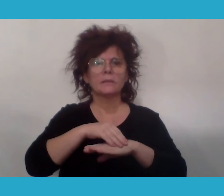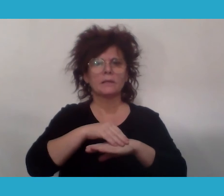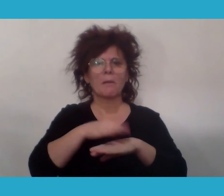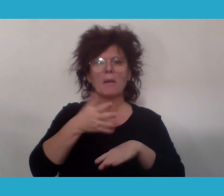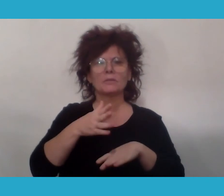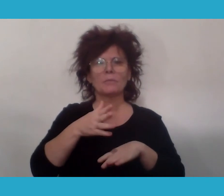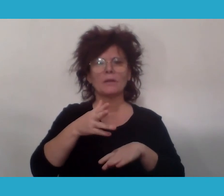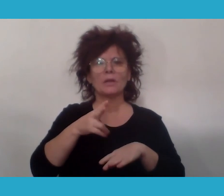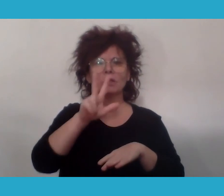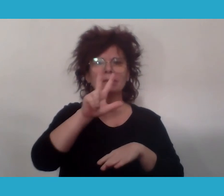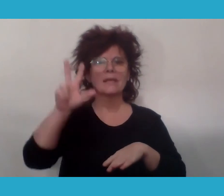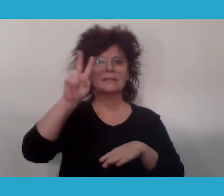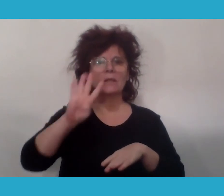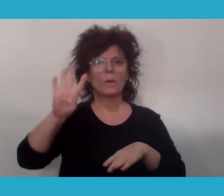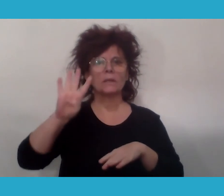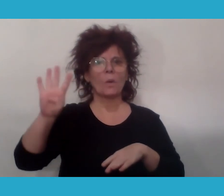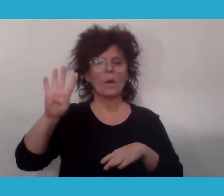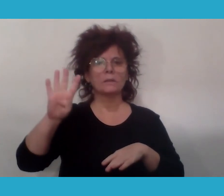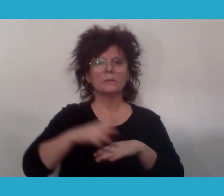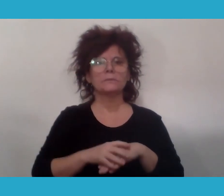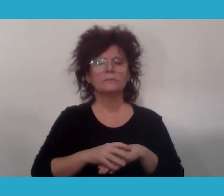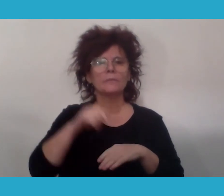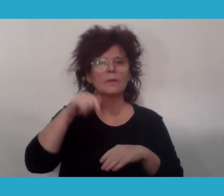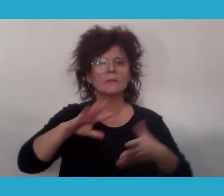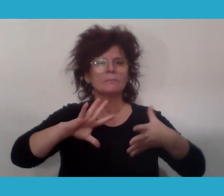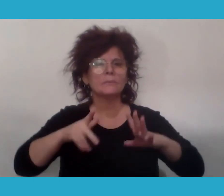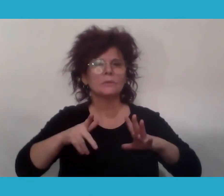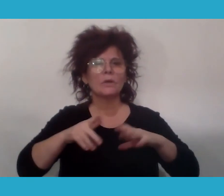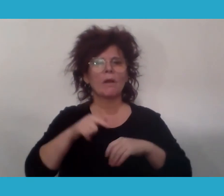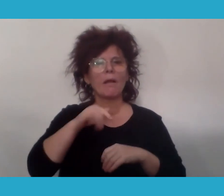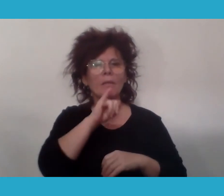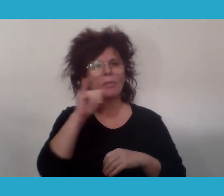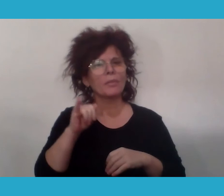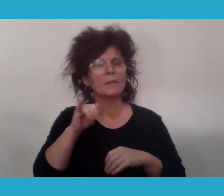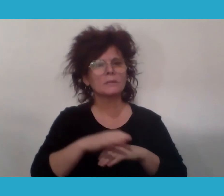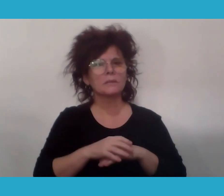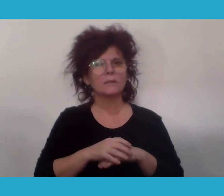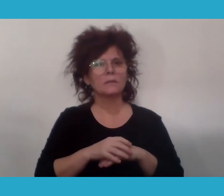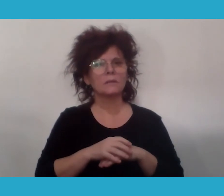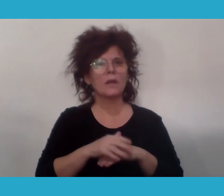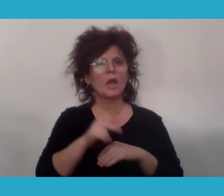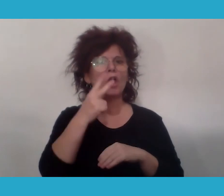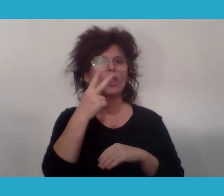unas 344. Sin embargo, apenas comienza este apartado metodológico, nos dicen que serían